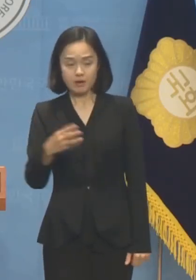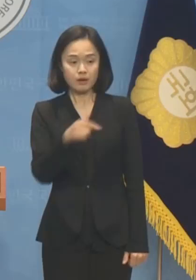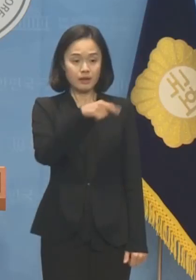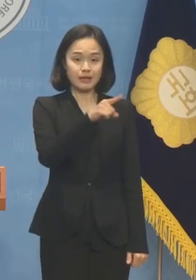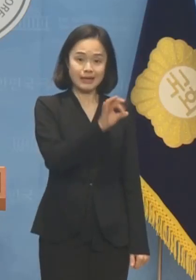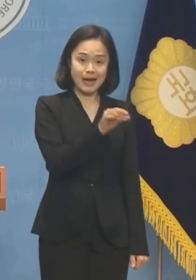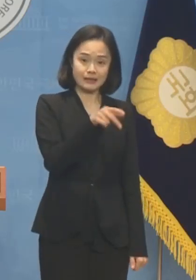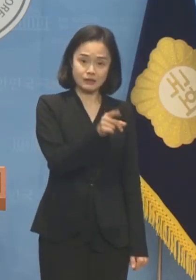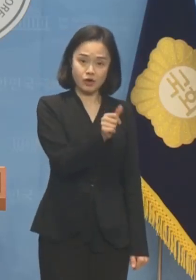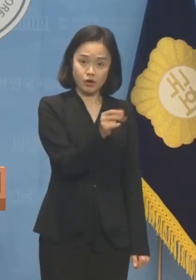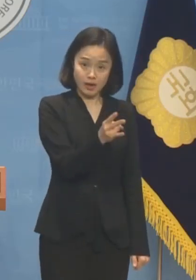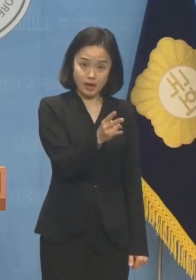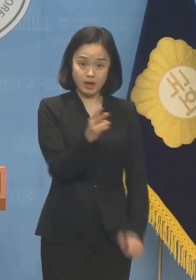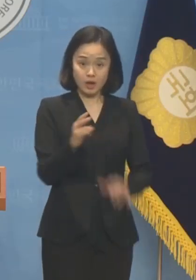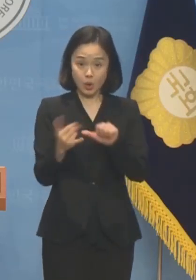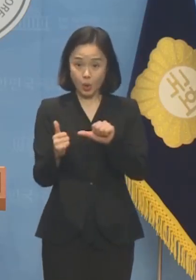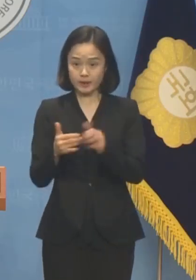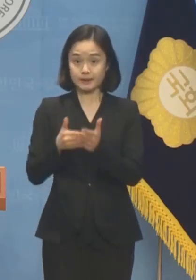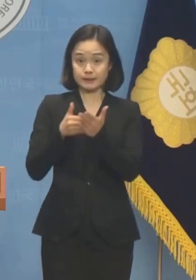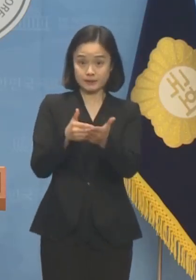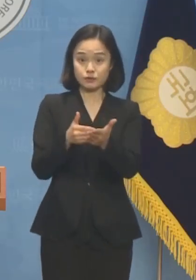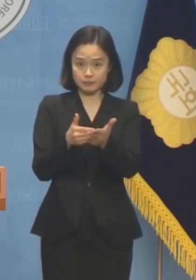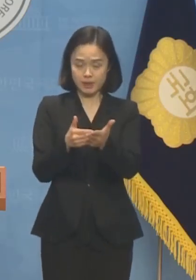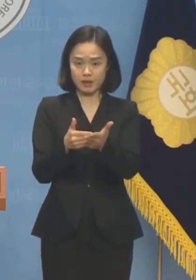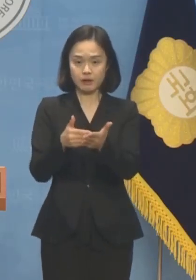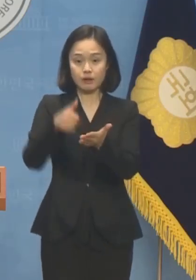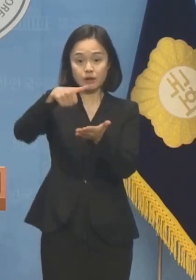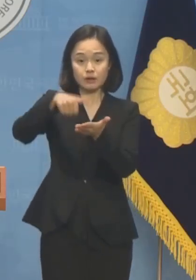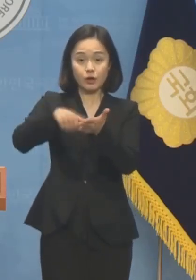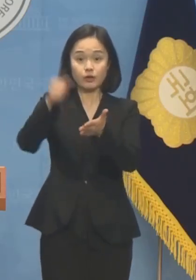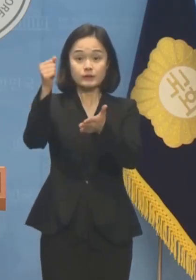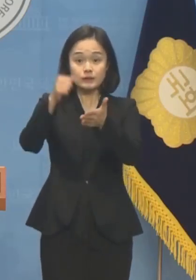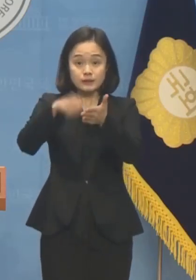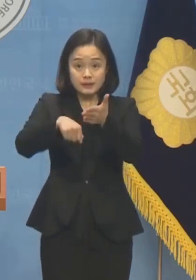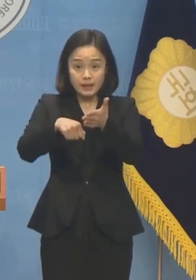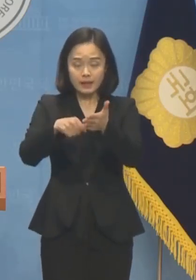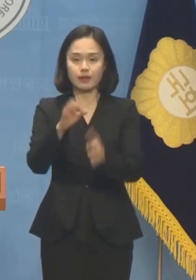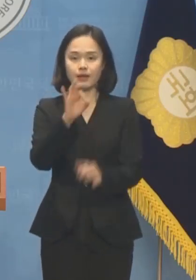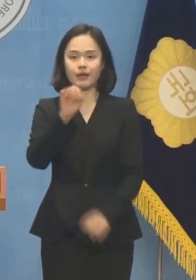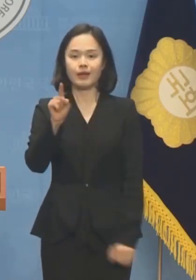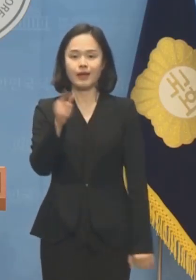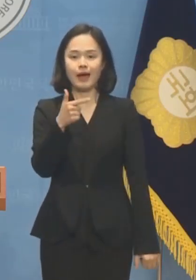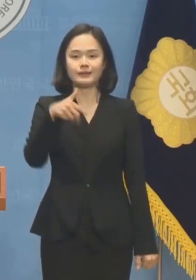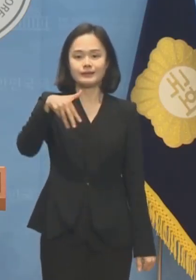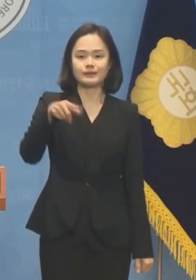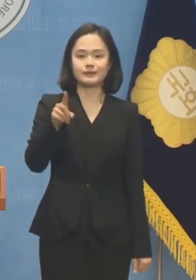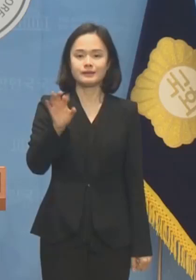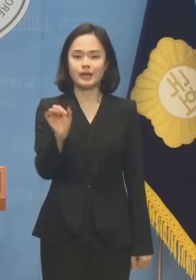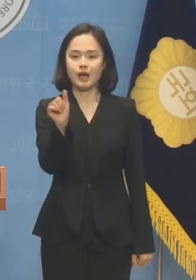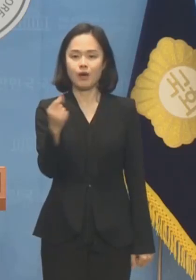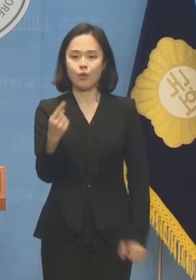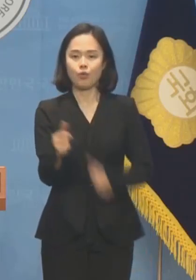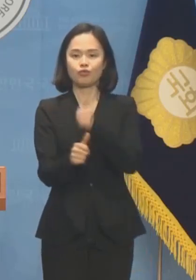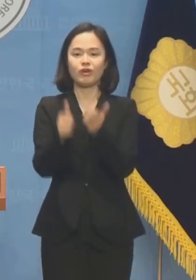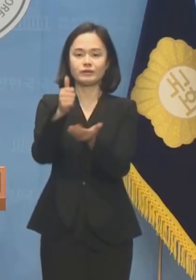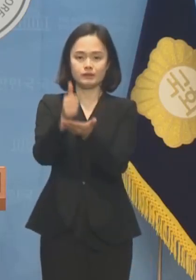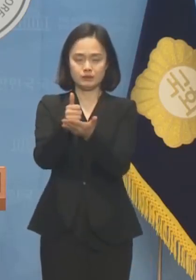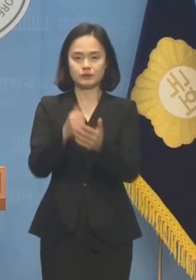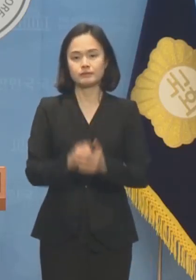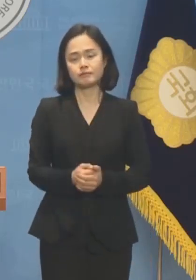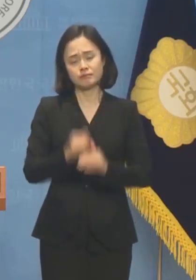제출하고 안창호 위원장이 결재하여 상정되었습니다. 내용이 가관입니다.